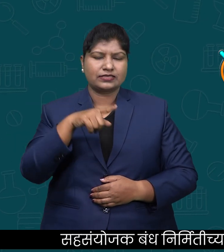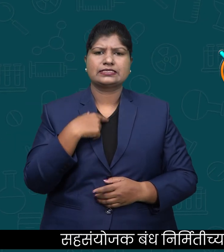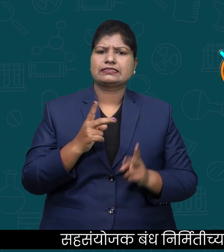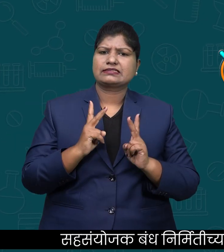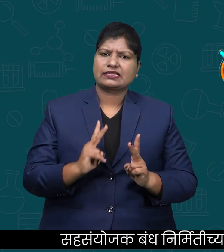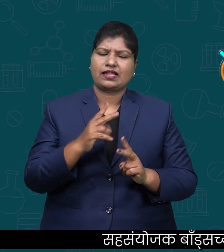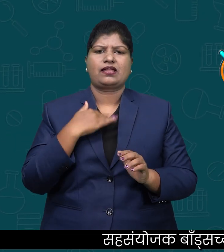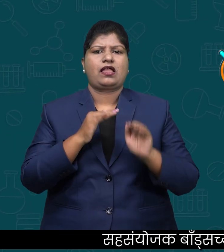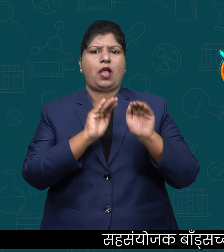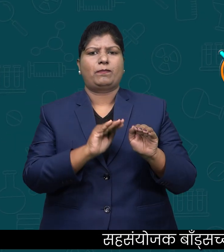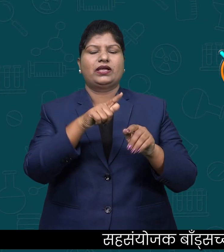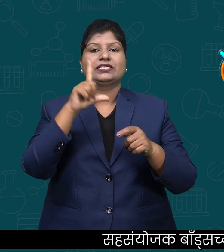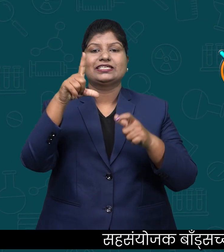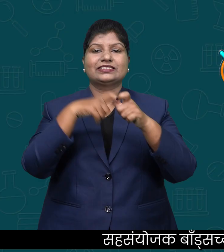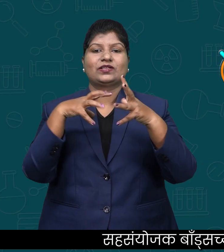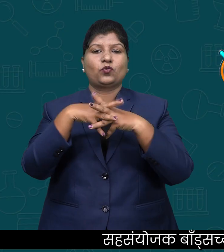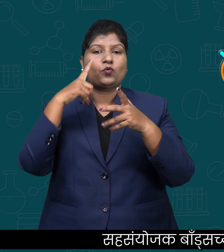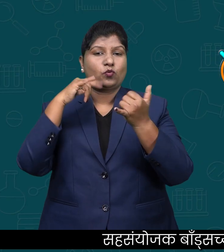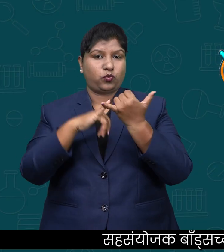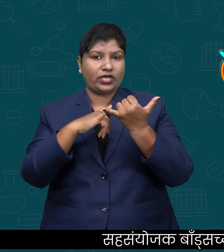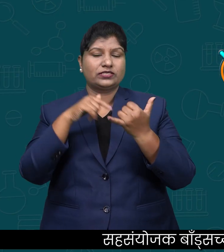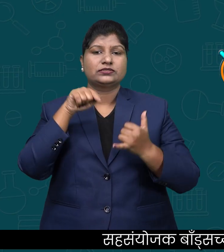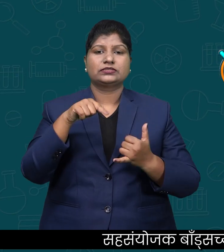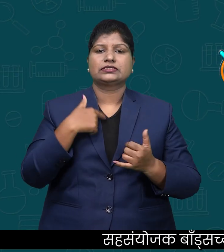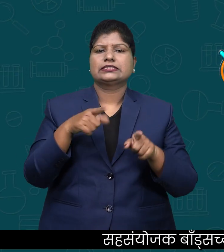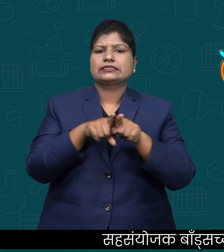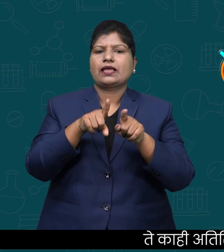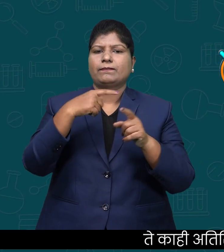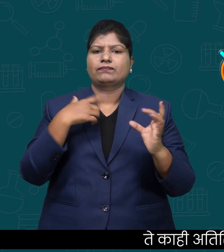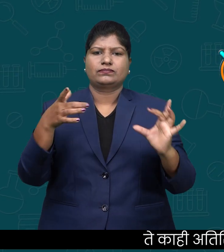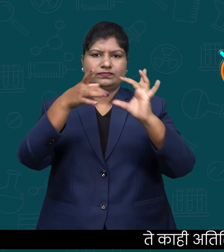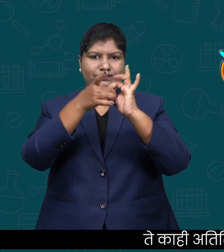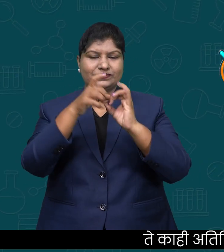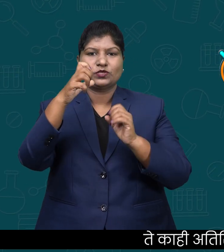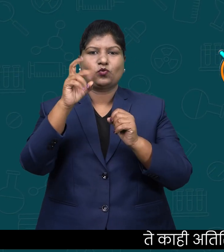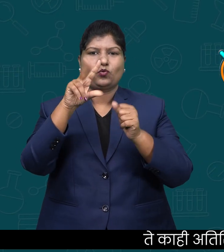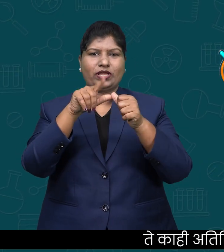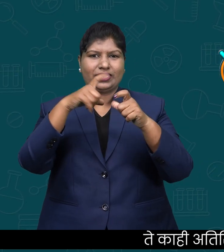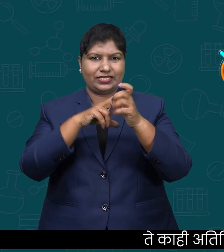आहे. सहसंयोजक बॉन्ड्सच्या इलेक्ट्रॉनिक स्वरूपाबद्दल ते काही अतिरिक्त सांगू शकत नाहीत.